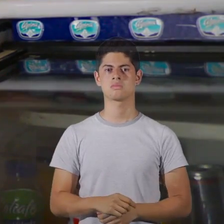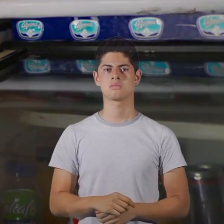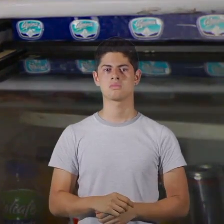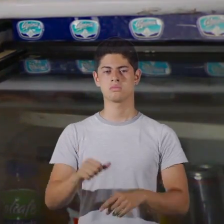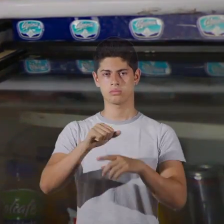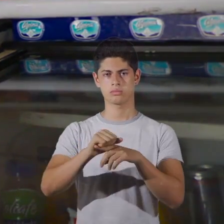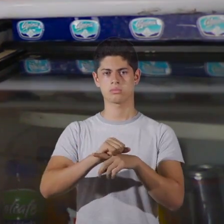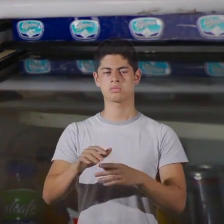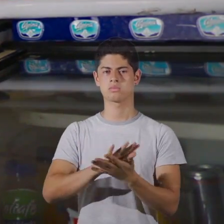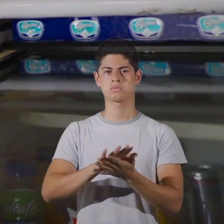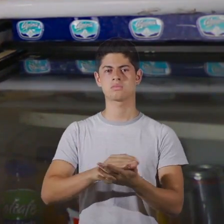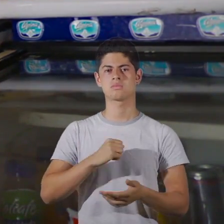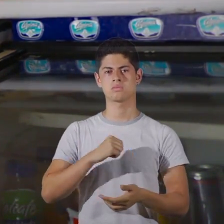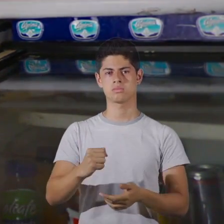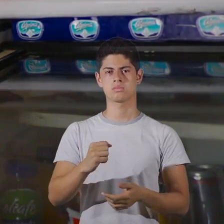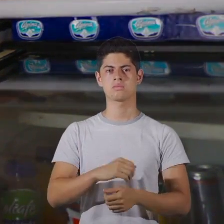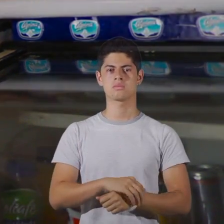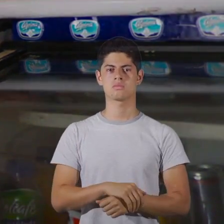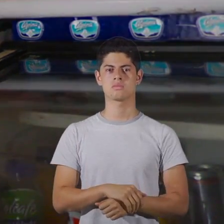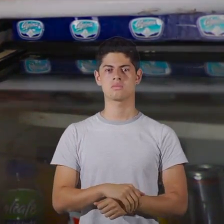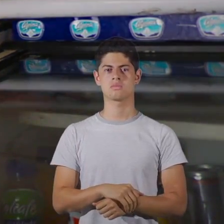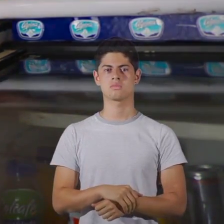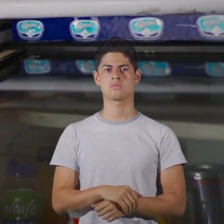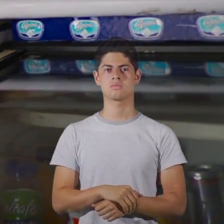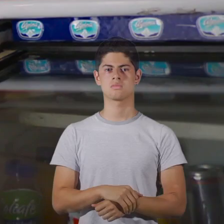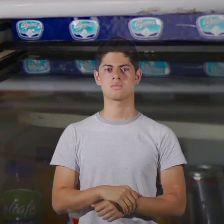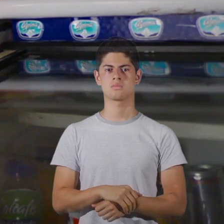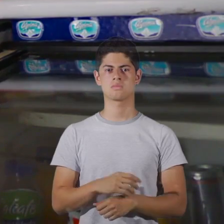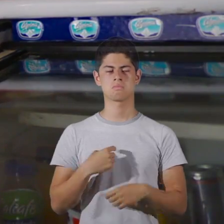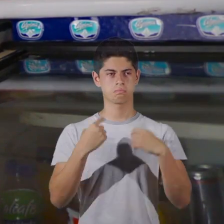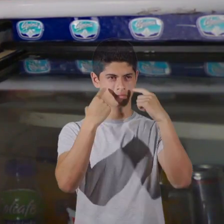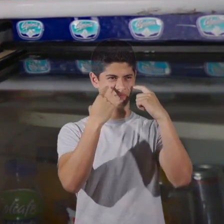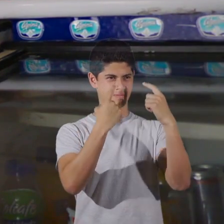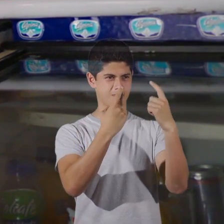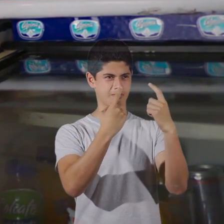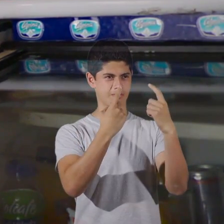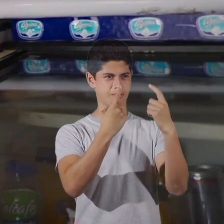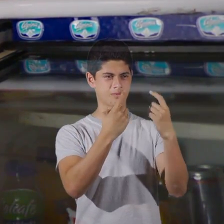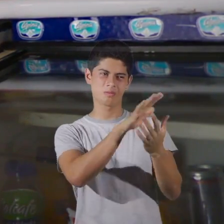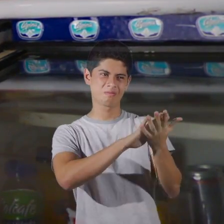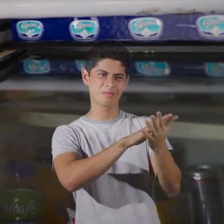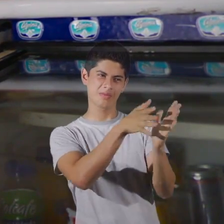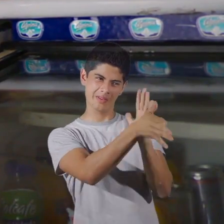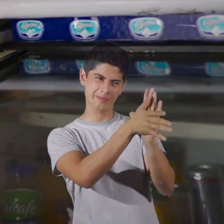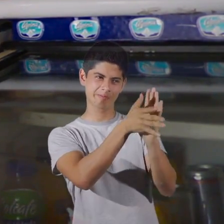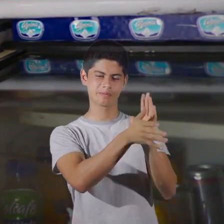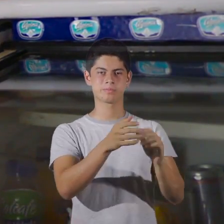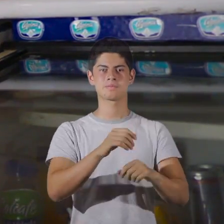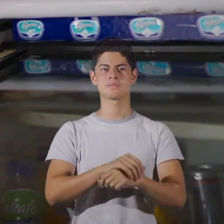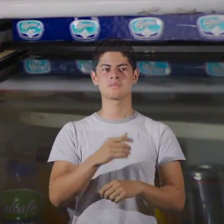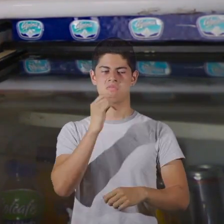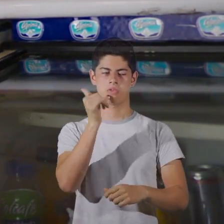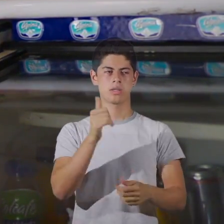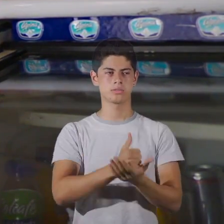él siempre viene y la mamá me dice que lo que ella lo manda a comprar, él siempre lleva a la casa. Entonces, pues más que todo es como